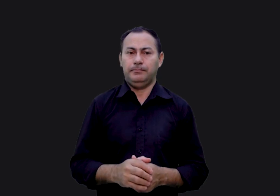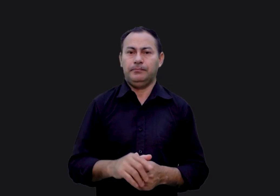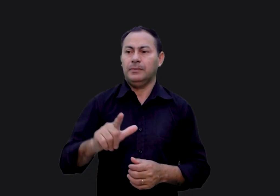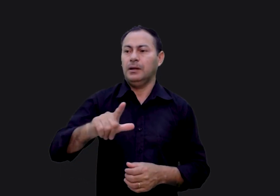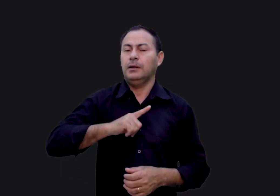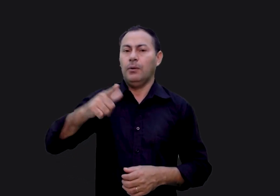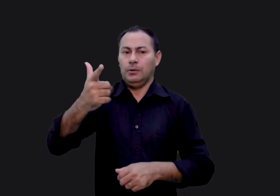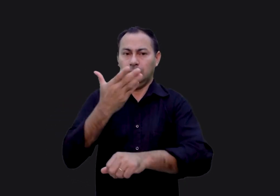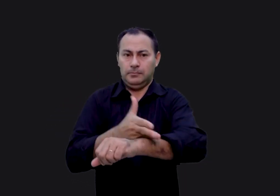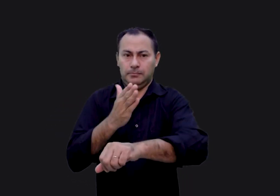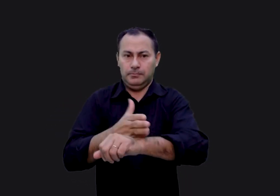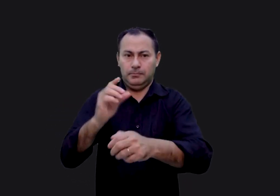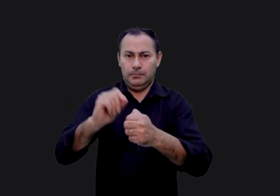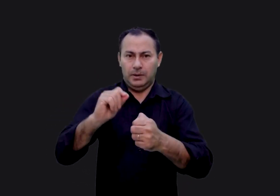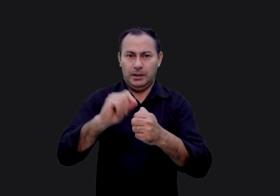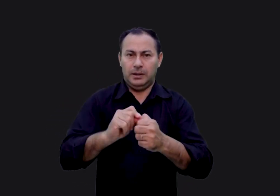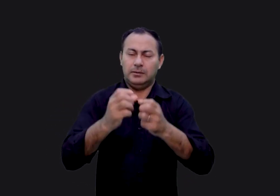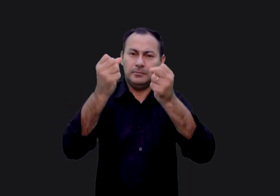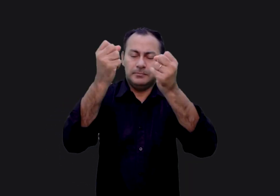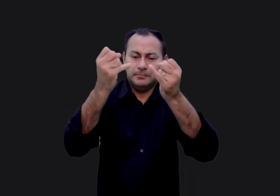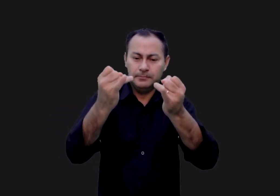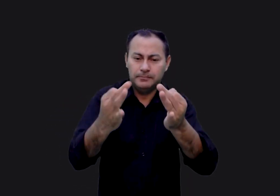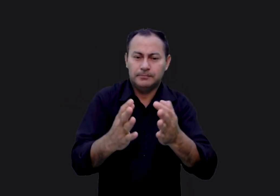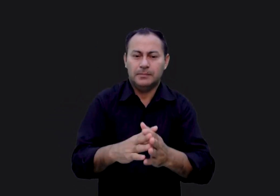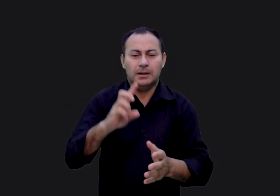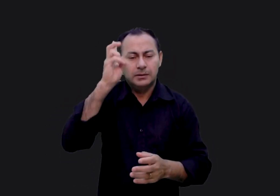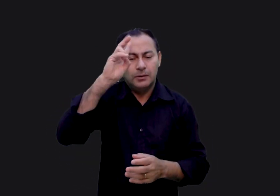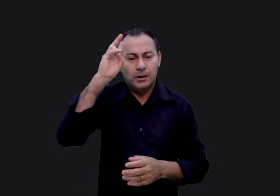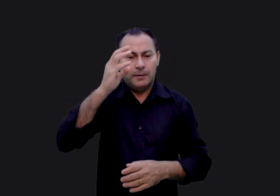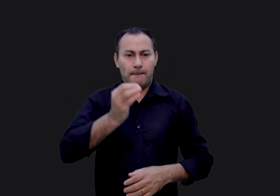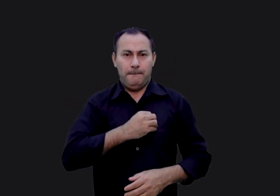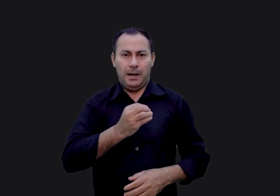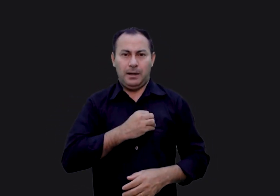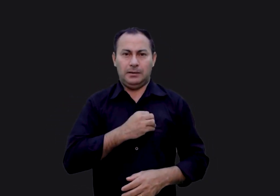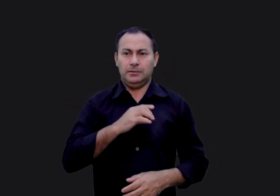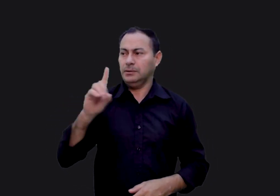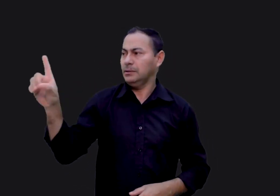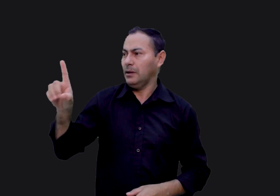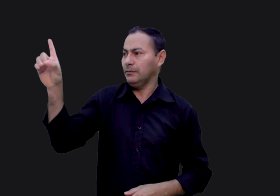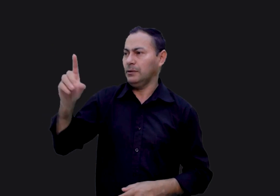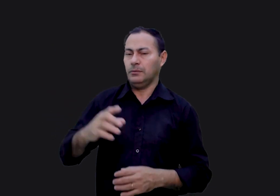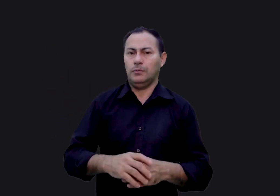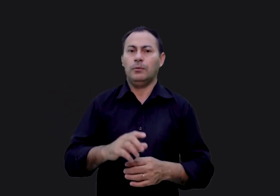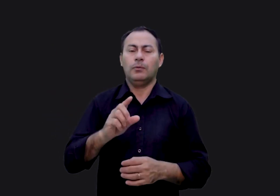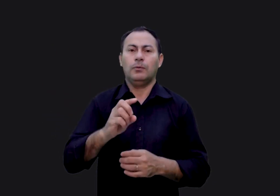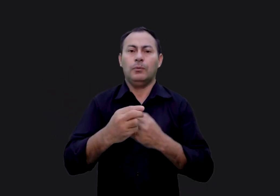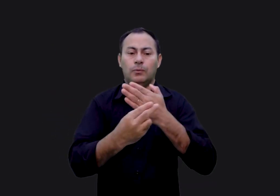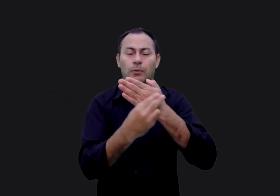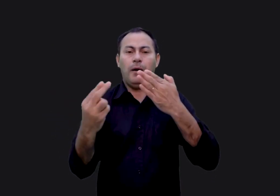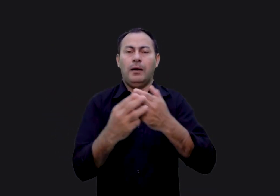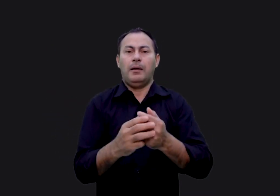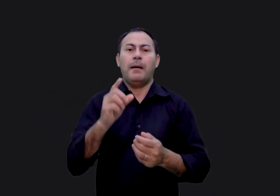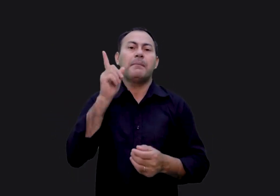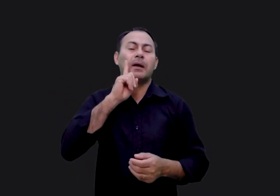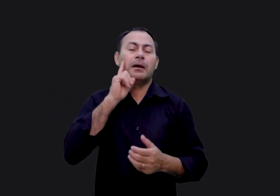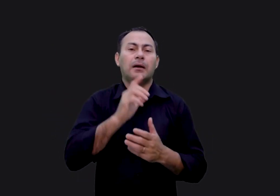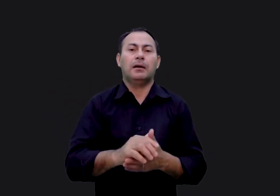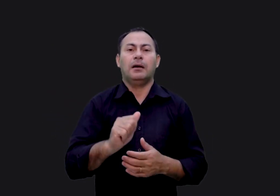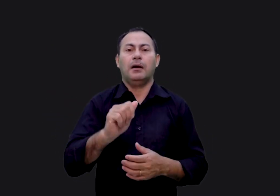A outra aplicação é feita com a seguinte abordagem da história do pecado de Davi. O autor americano Robert Louis Stevenson